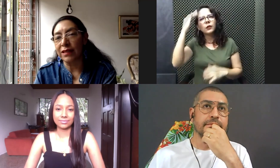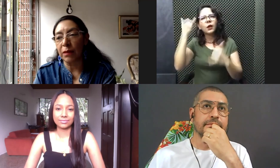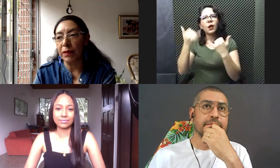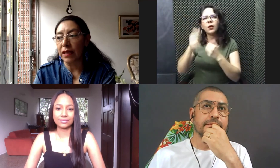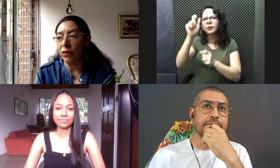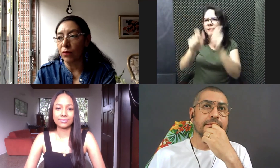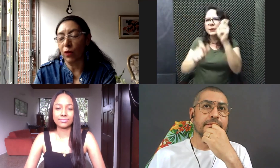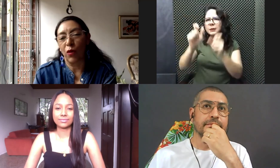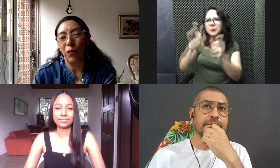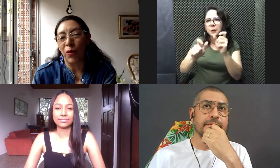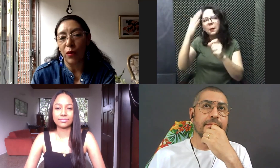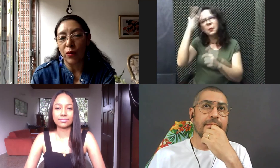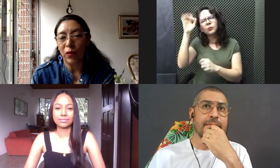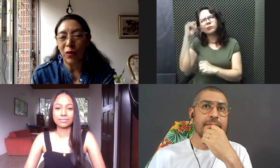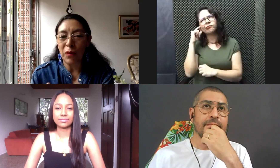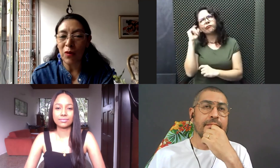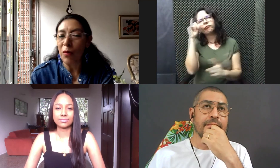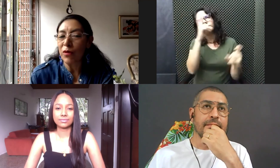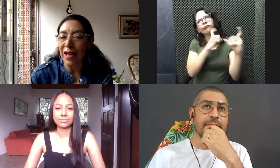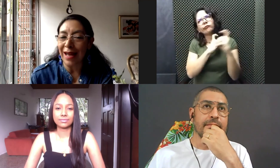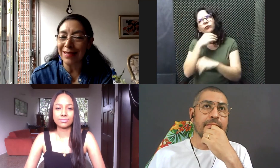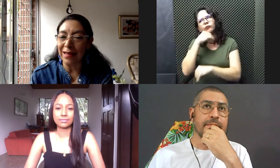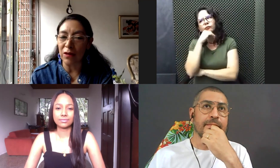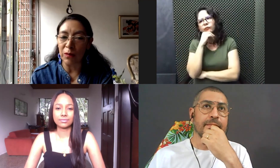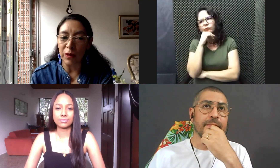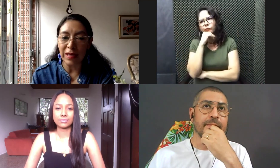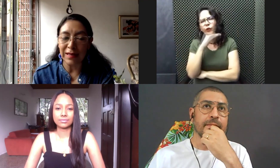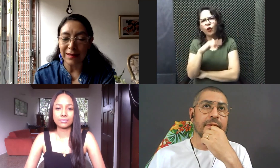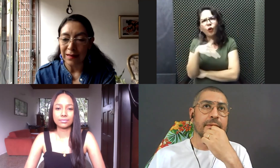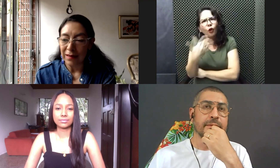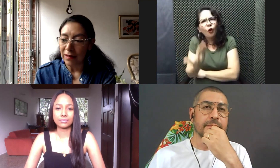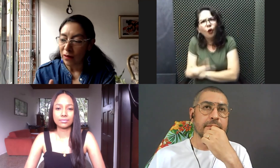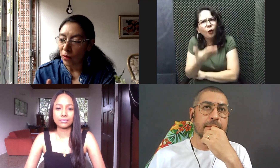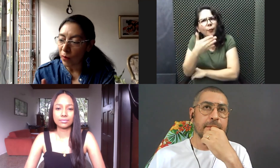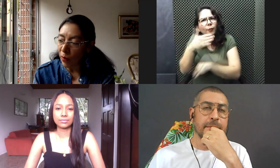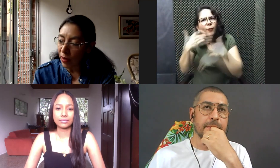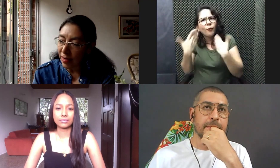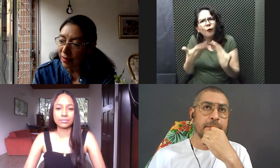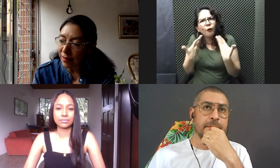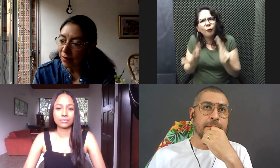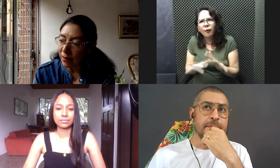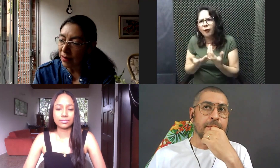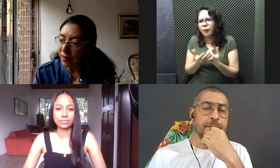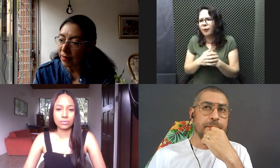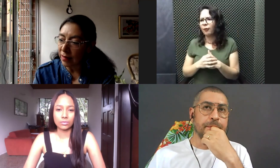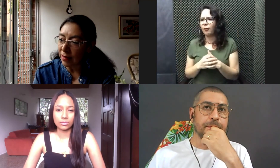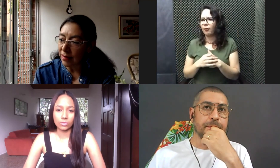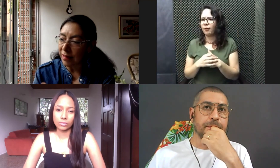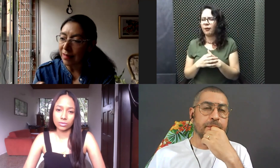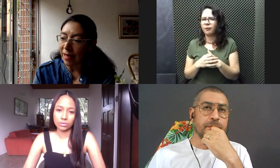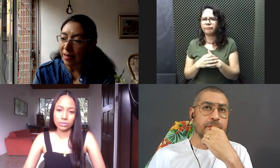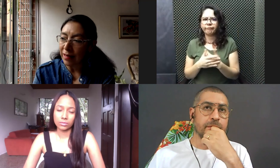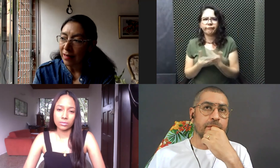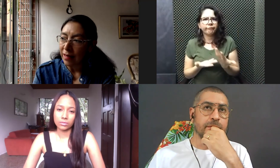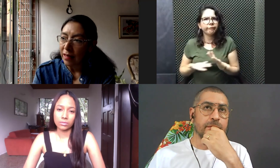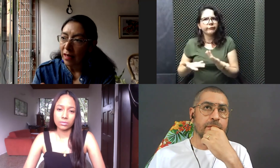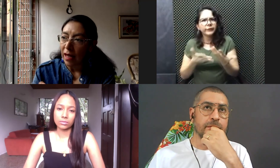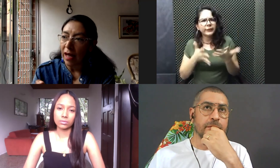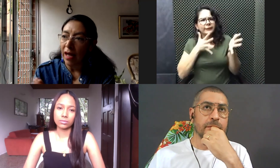podrían estar pensando, bueno, ¿cómo se hace? Cómo es